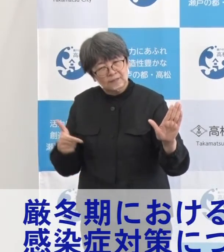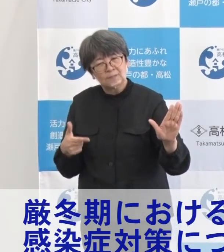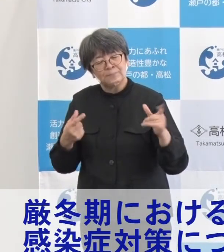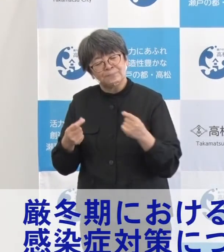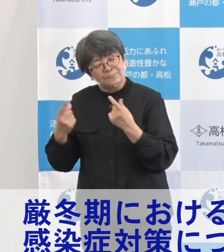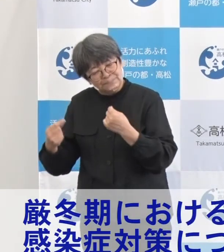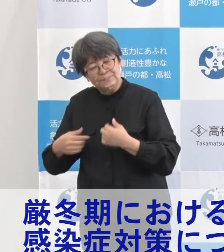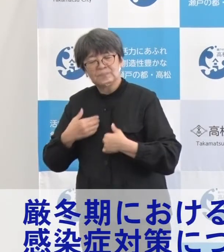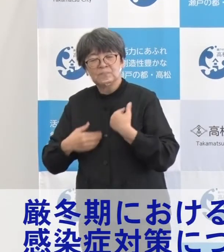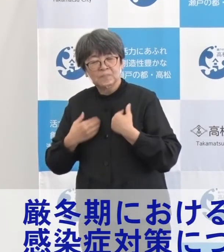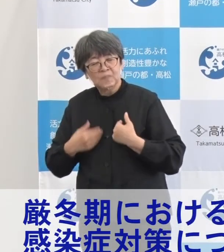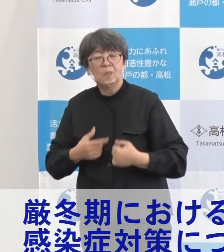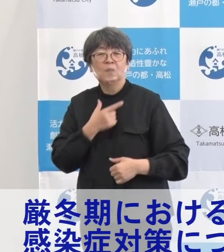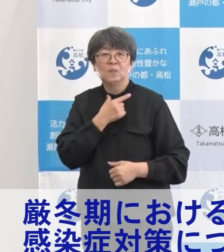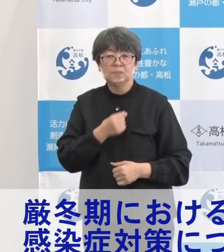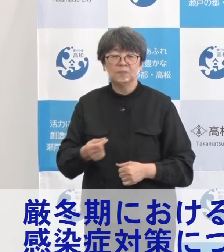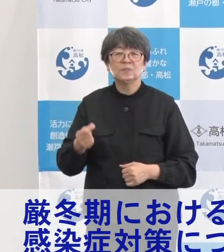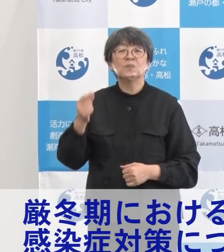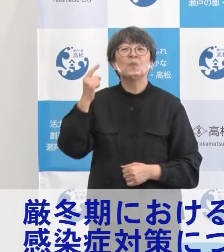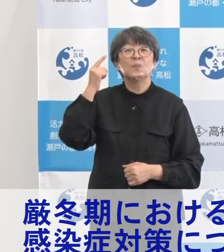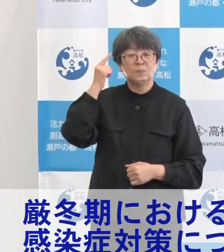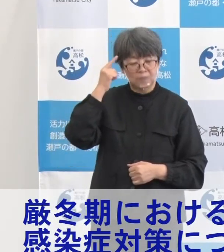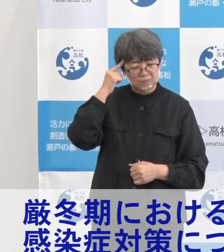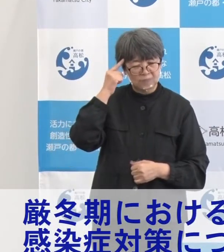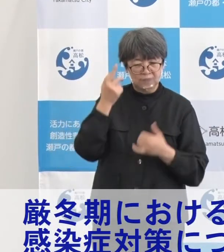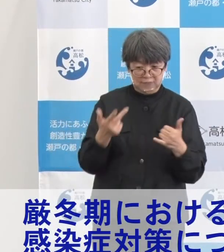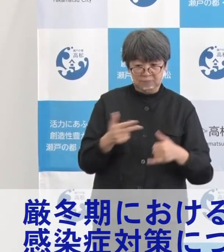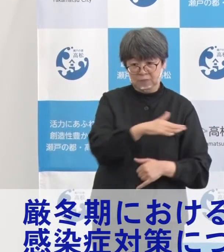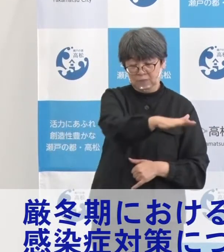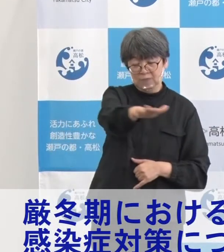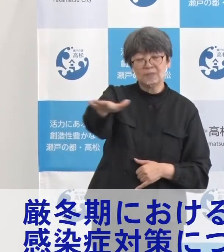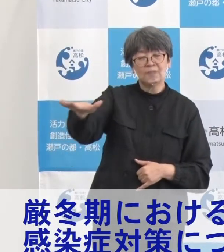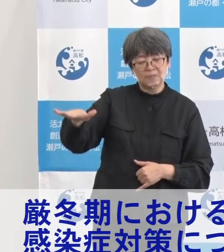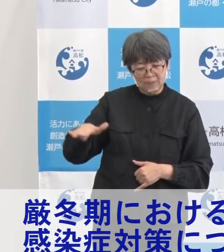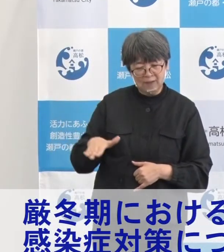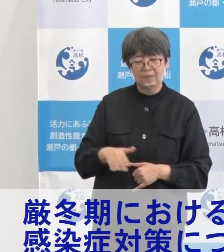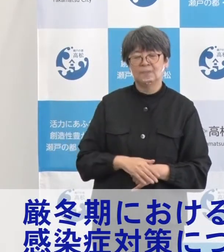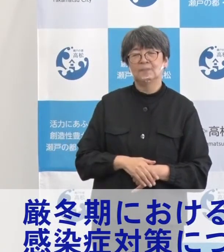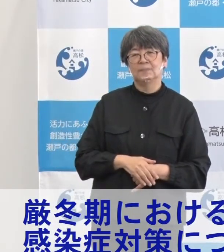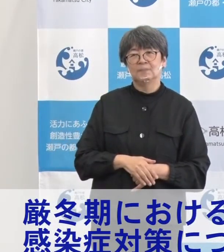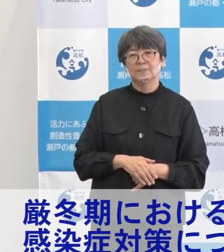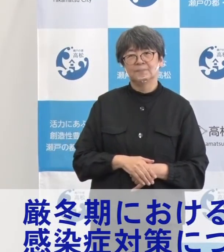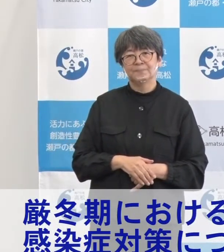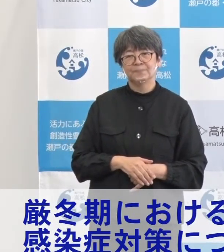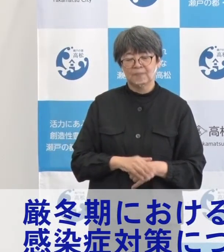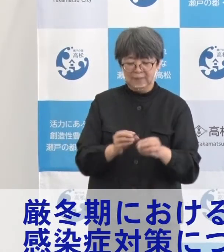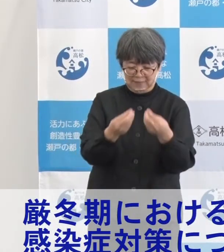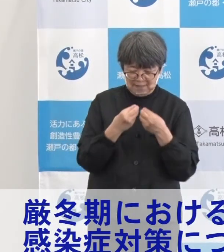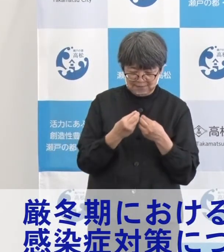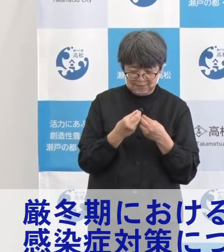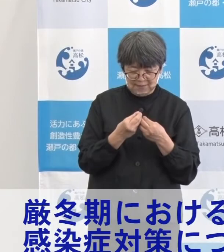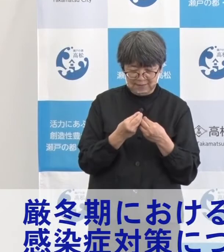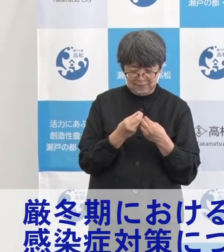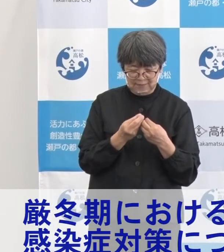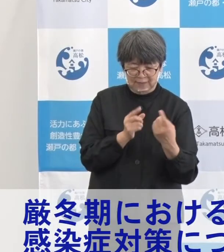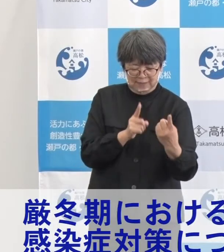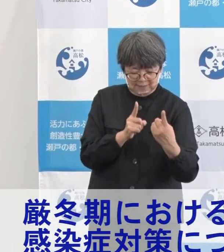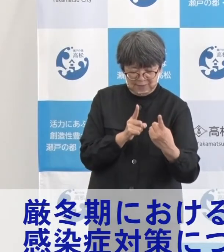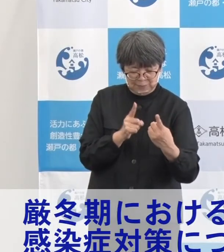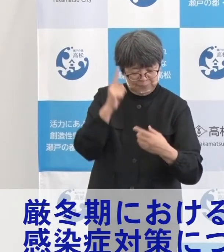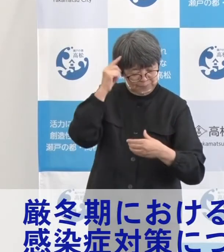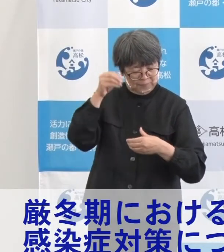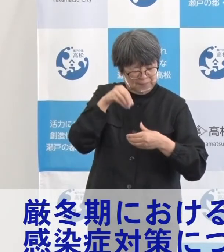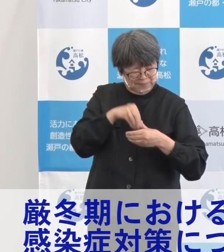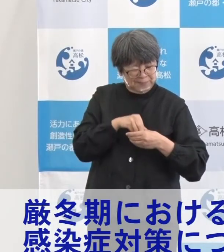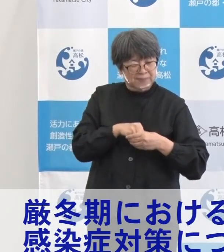なんではないかなということで締めに市民の皆様方にはその辺についてのまあ感染対策の徹底それをした上